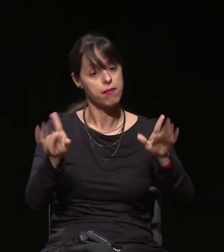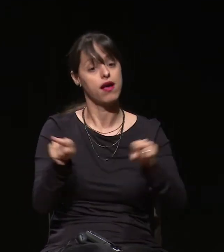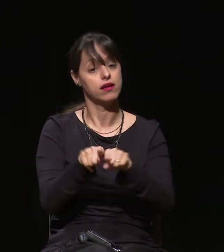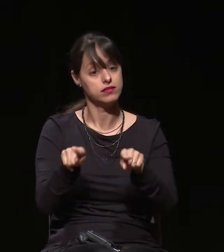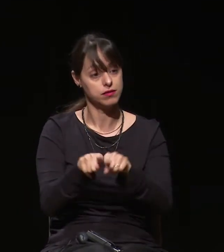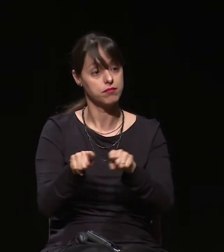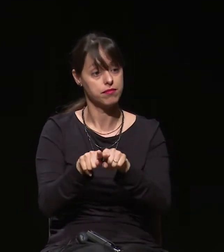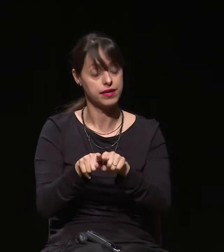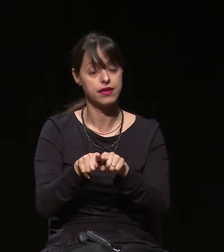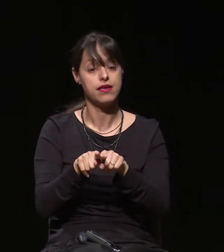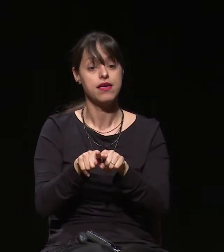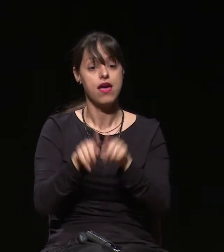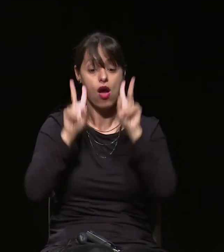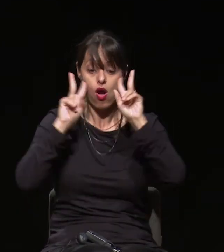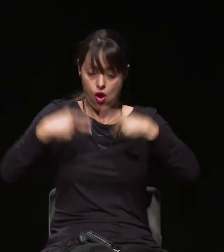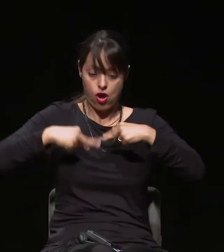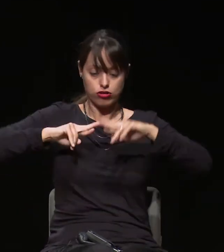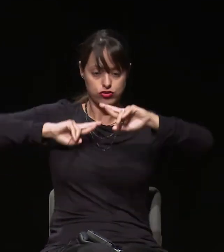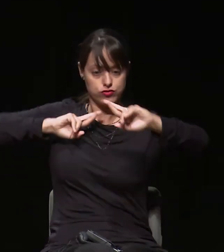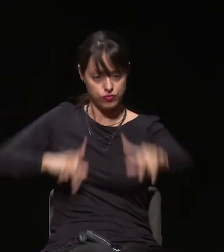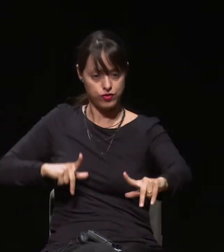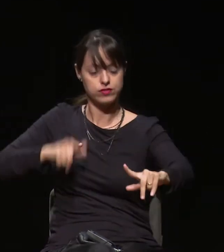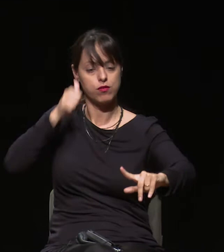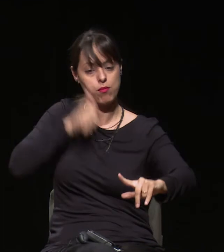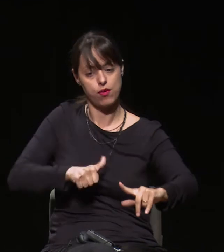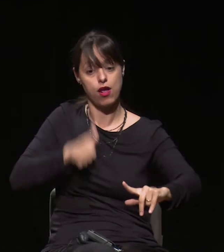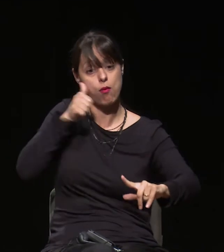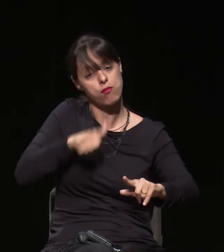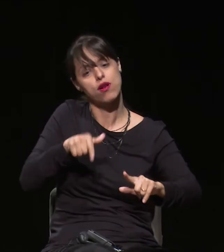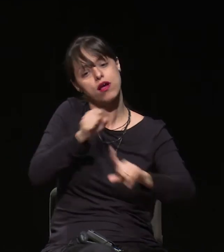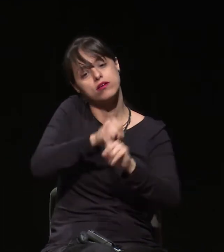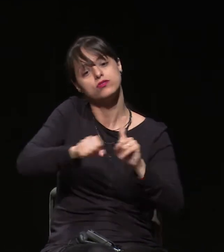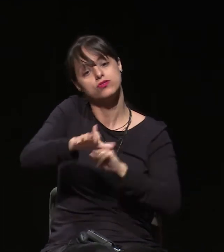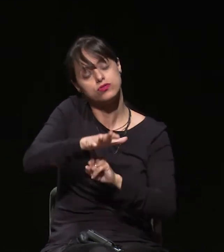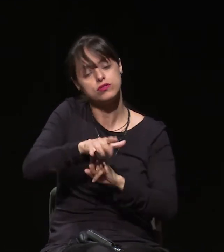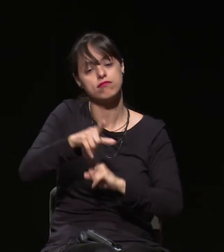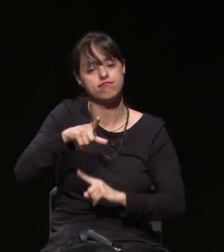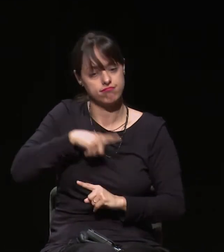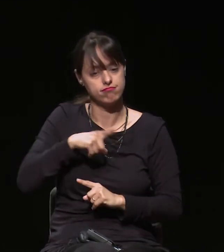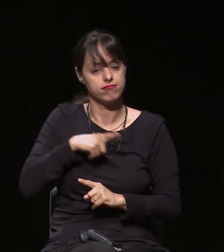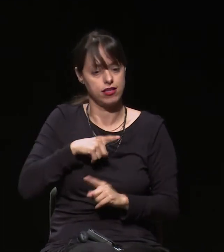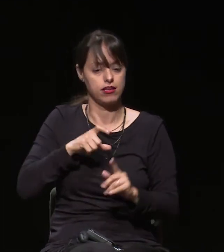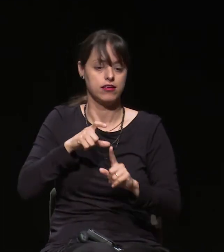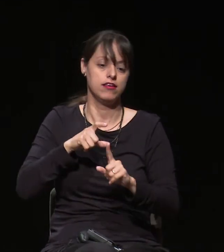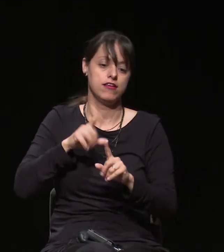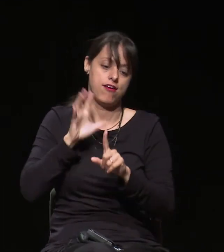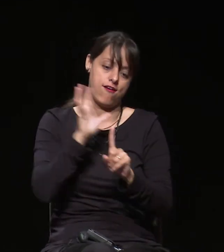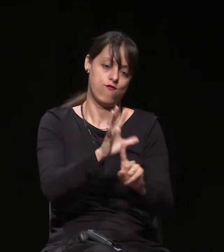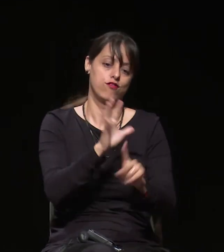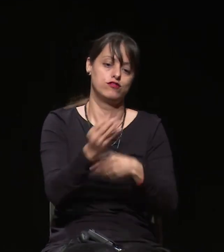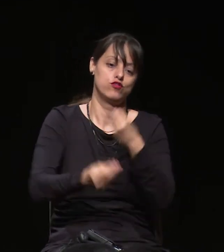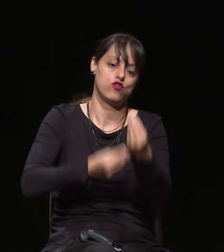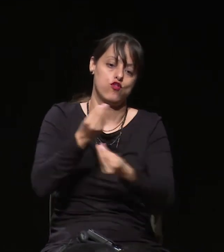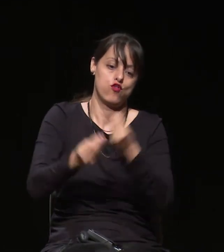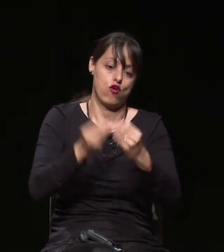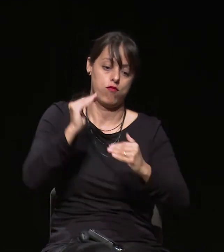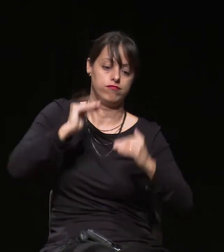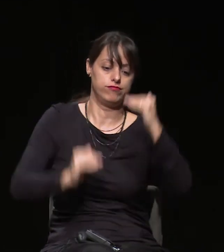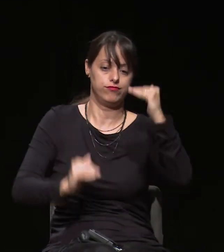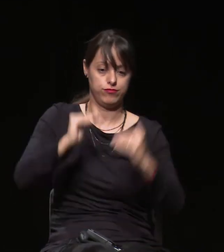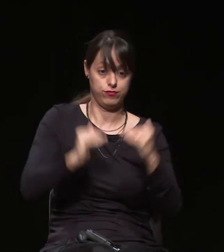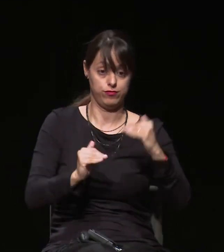outro lado, o reconhecimento de que a condição da mulher é socialmente construída é também uma certeza que unifica